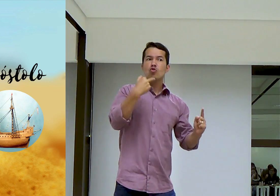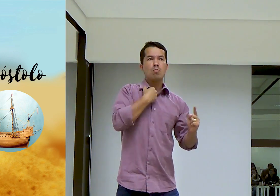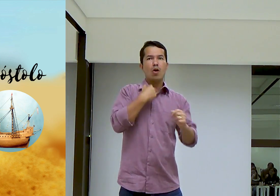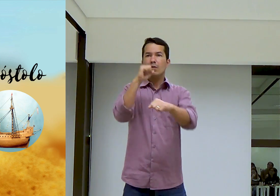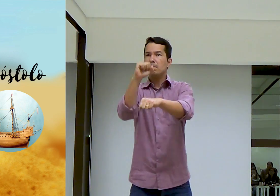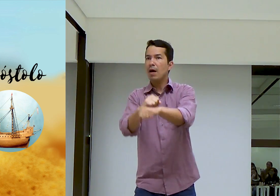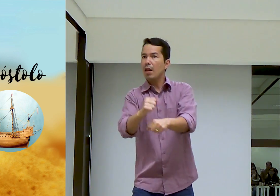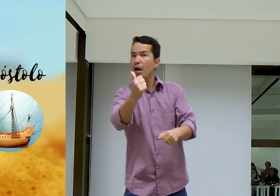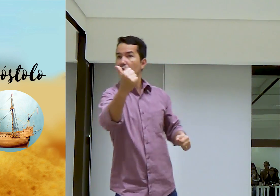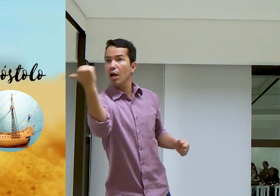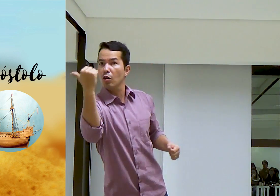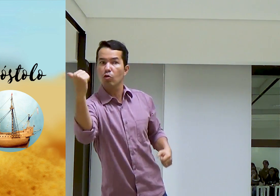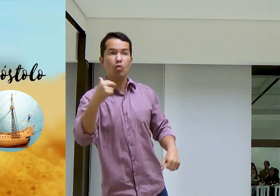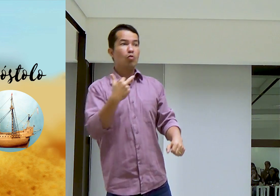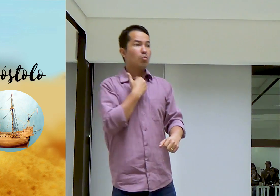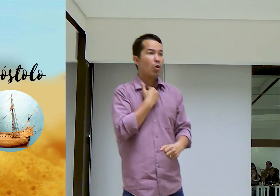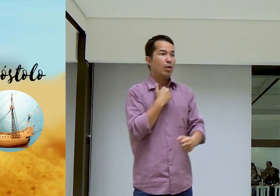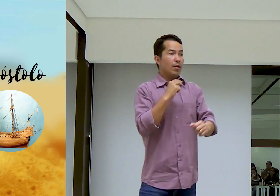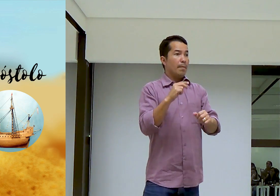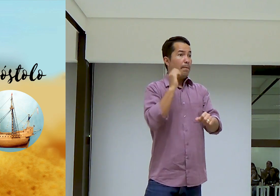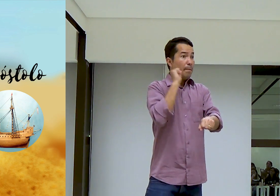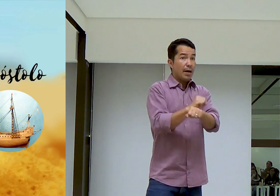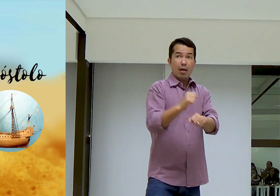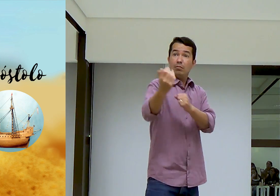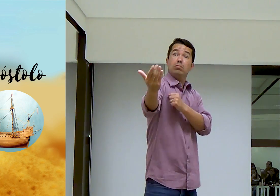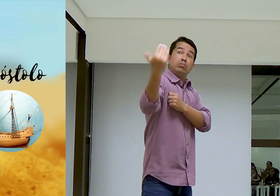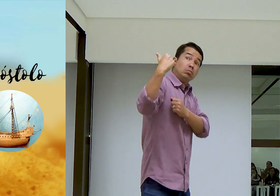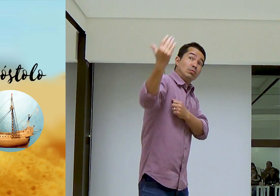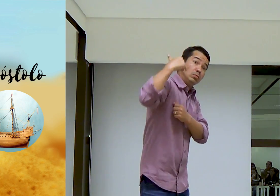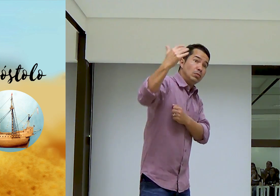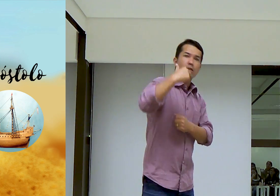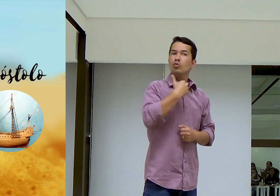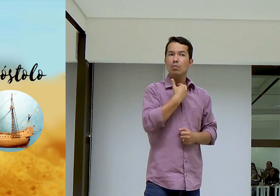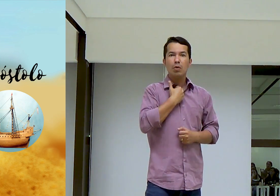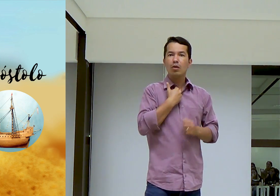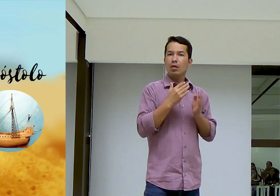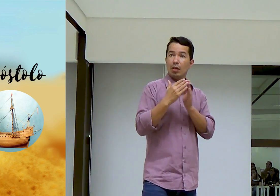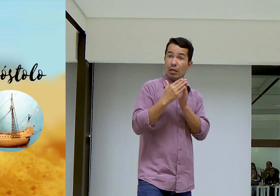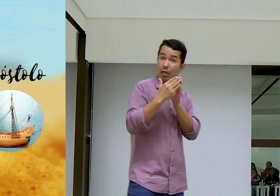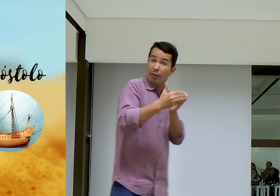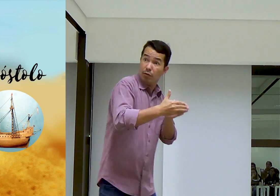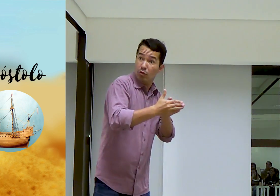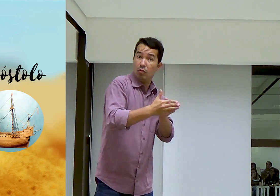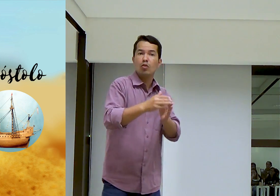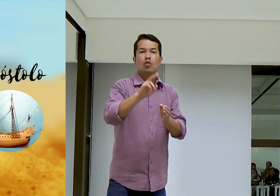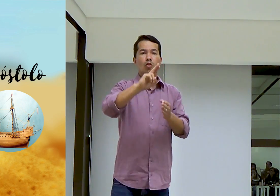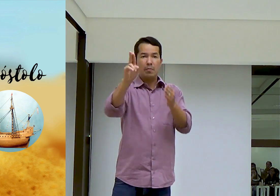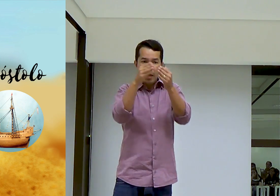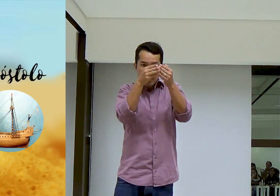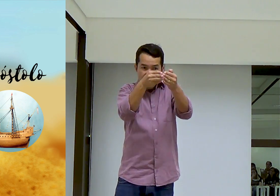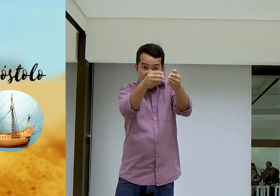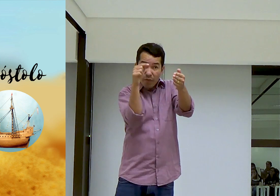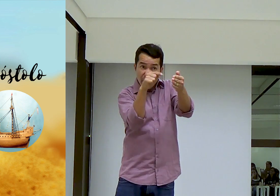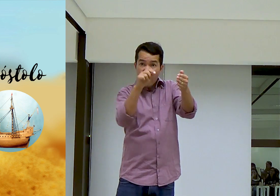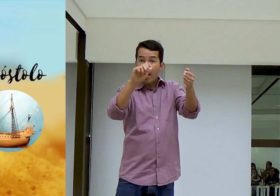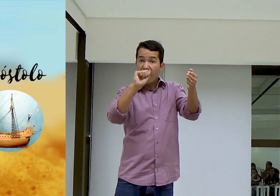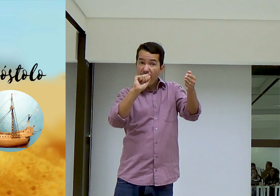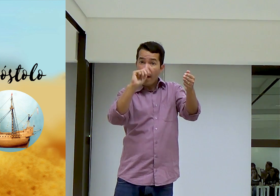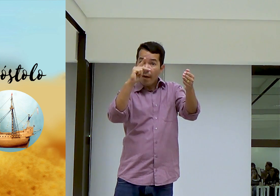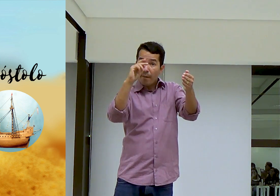aí, quando esse navio, ele não podia dar carona, ele não podia ter passageiro, ele não